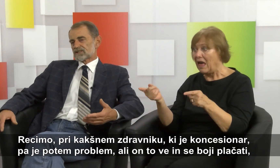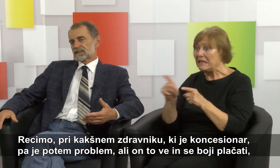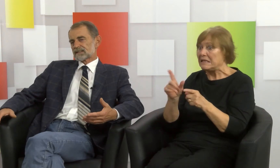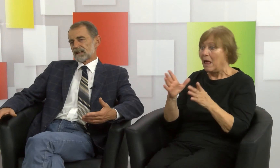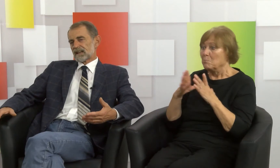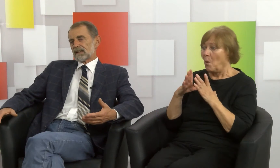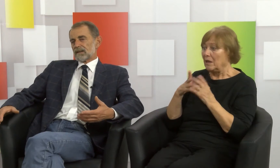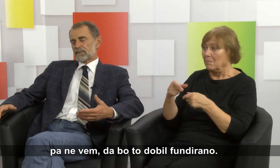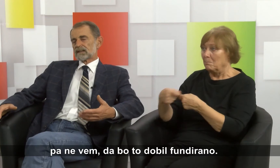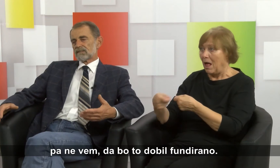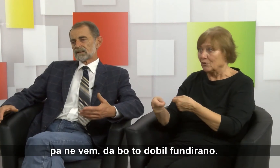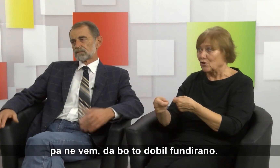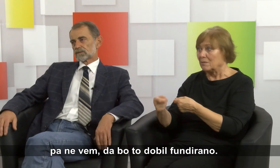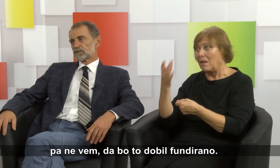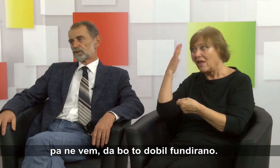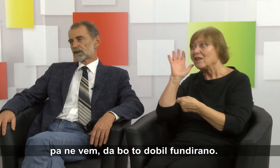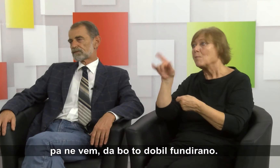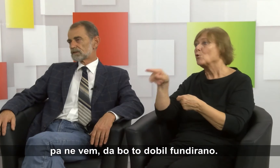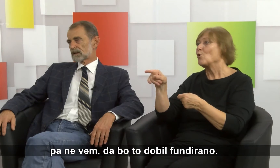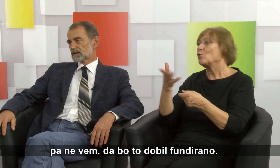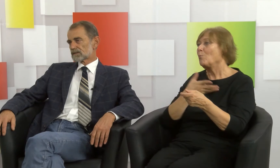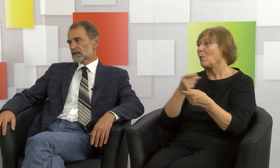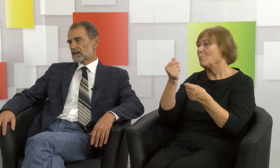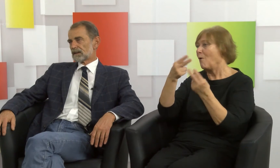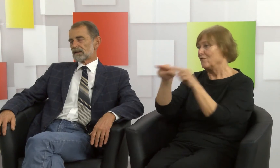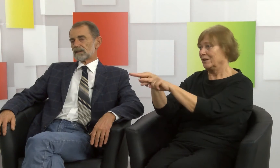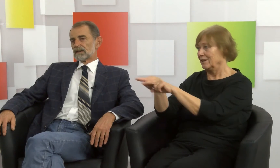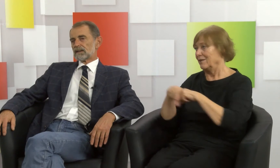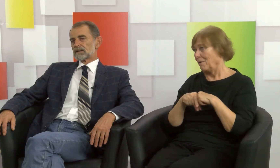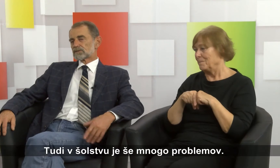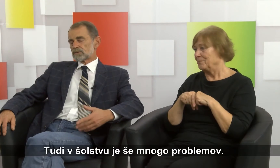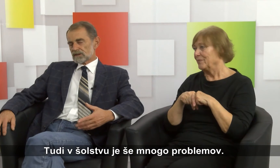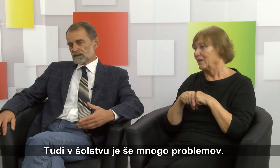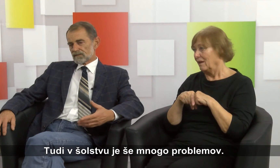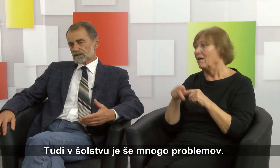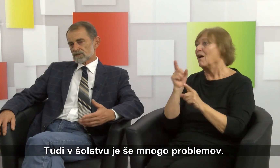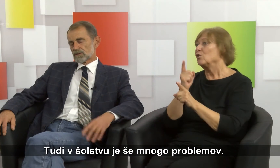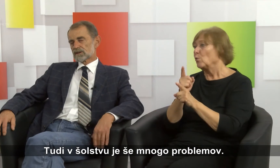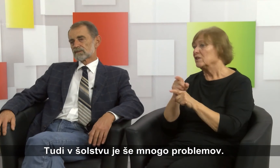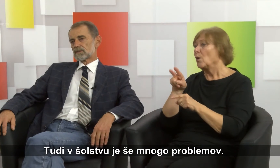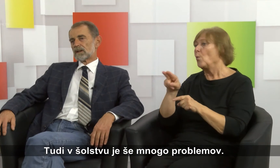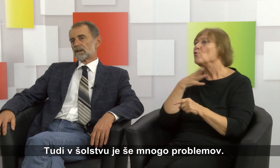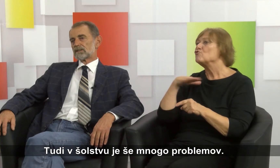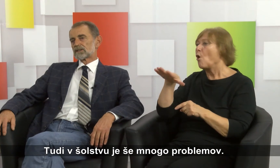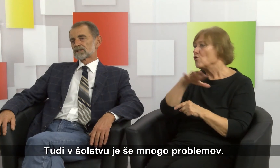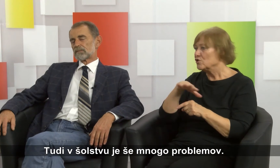plačati, pa ne ve, da bo to dobil refundirano. Tudi v šolstvu je še